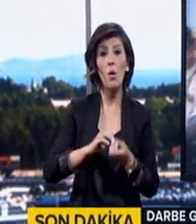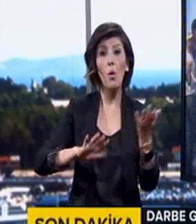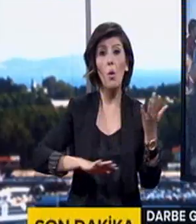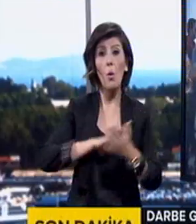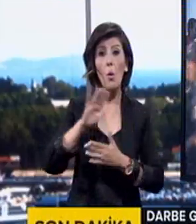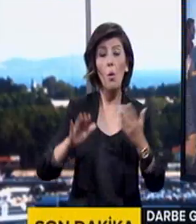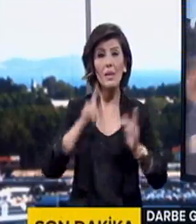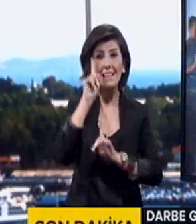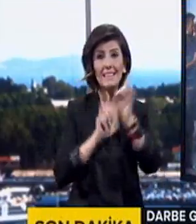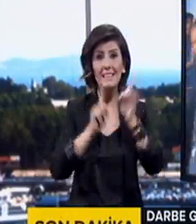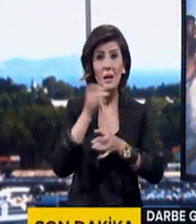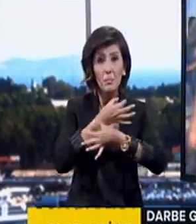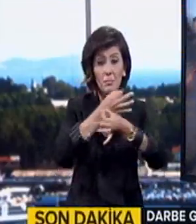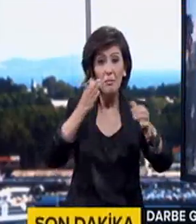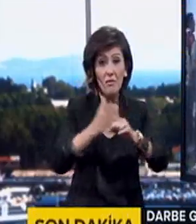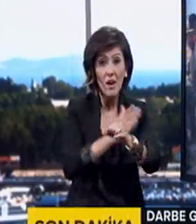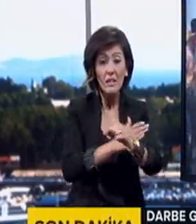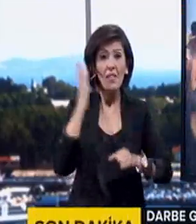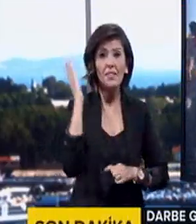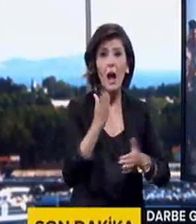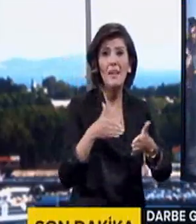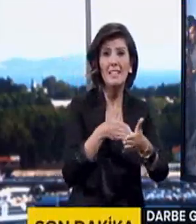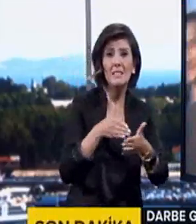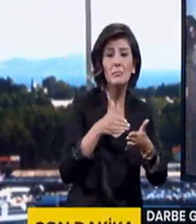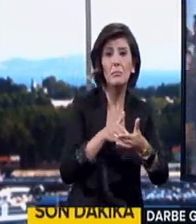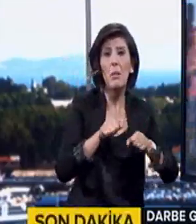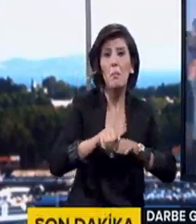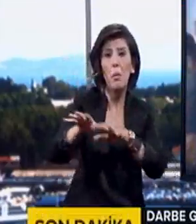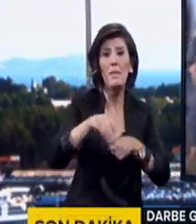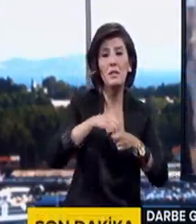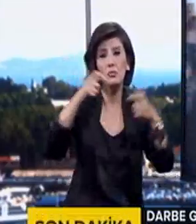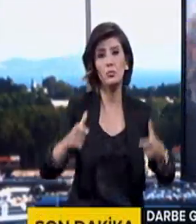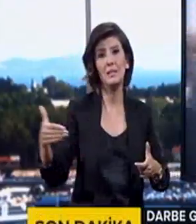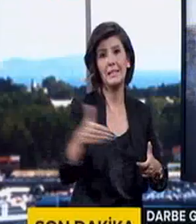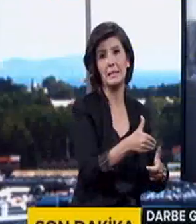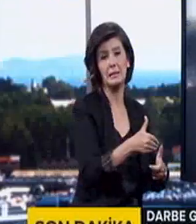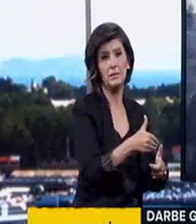Olayı sosyal medyadan duyan vatandaşlar darbe girişimini protesto için üste geldi.